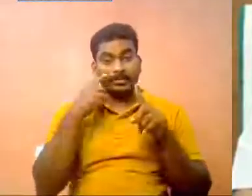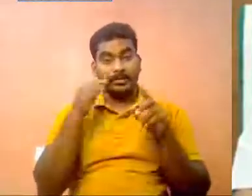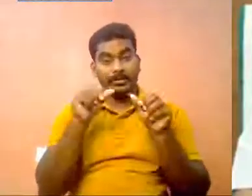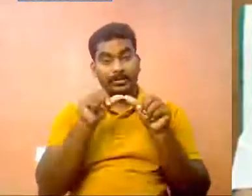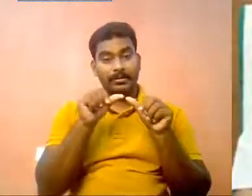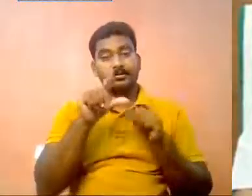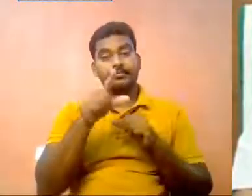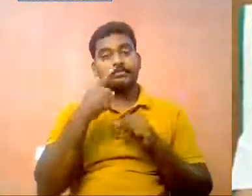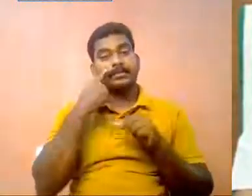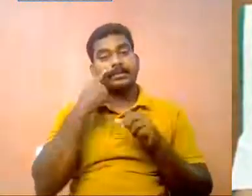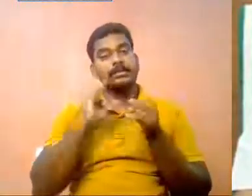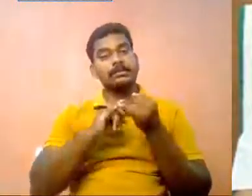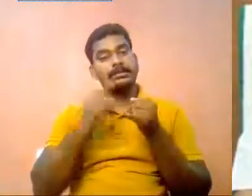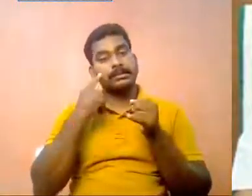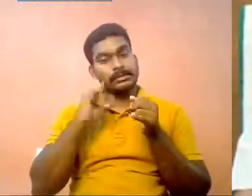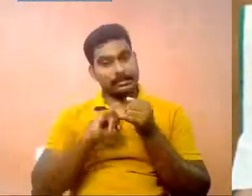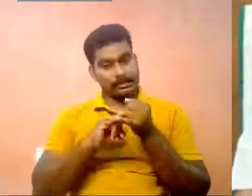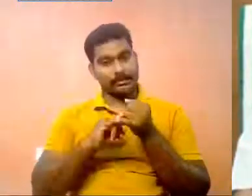രോഗികളായാൽ പോലും